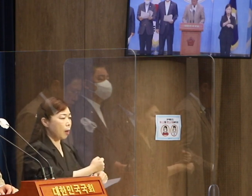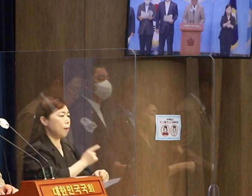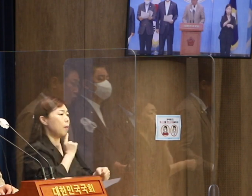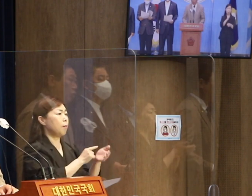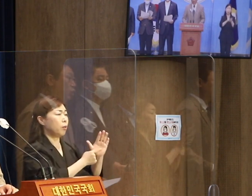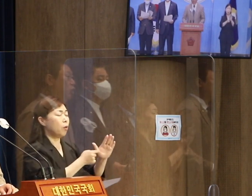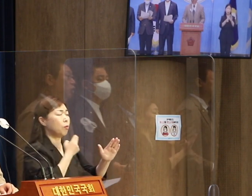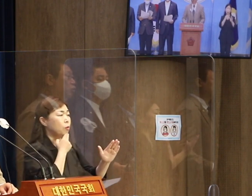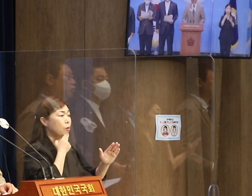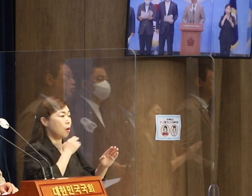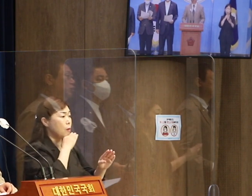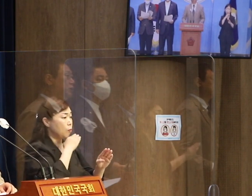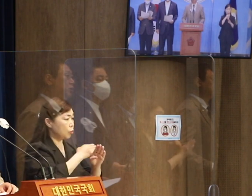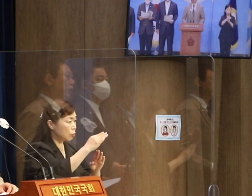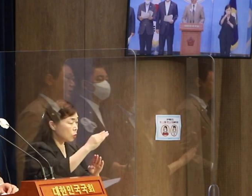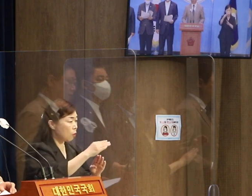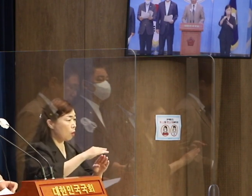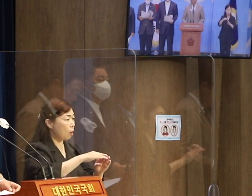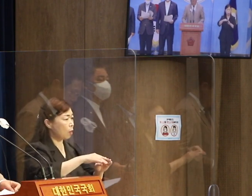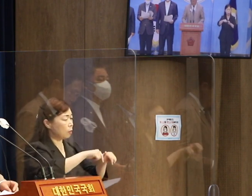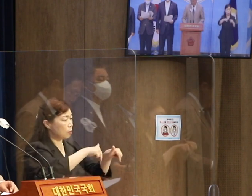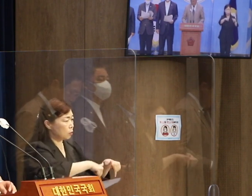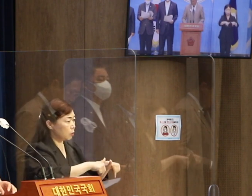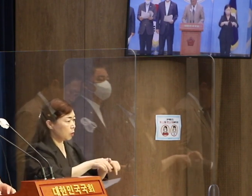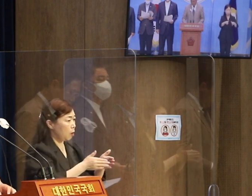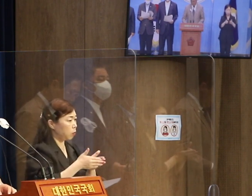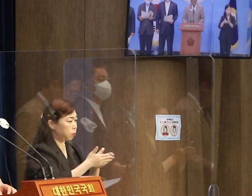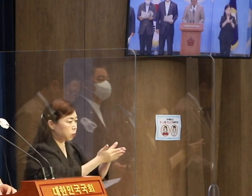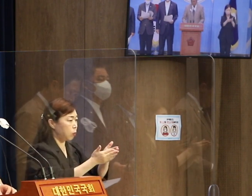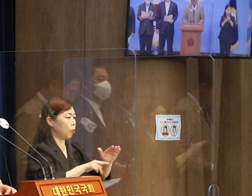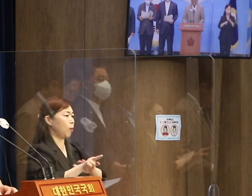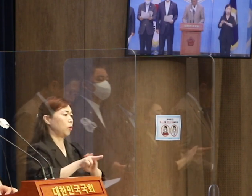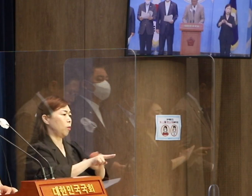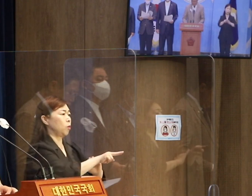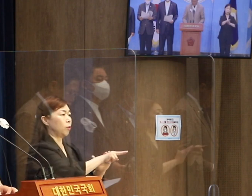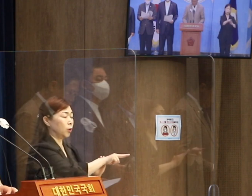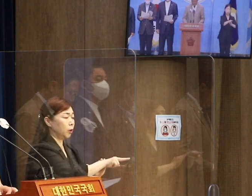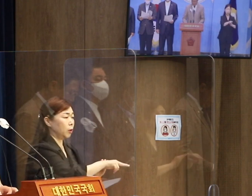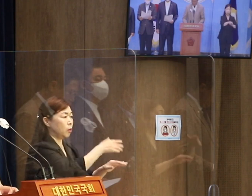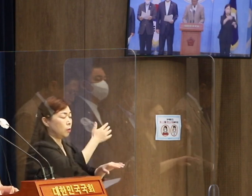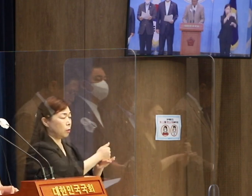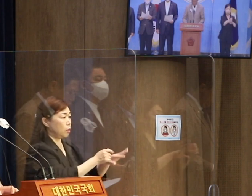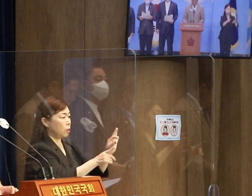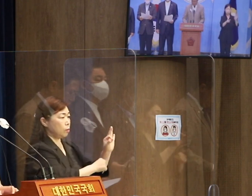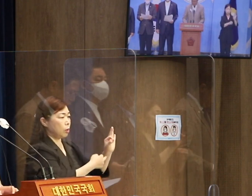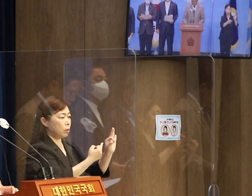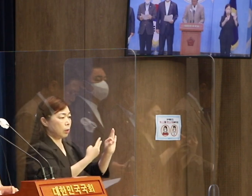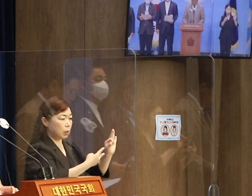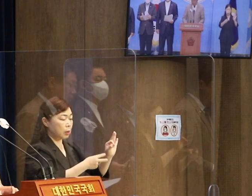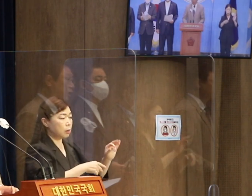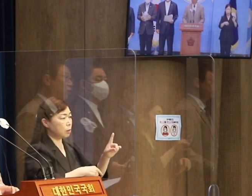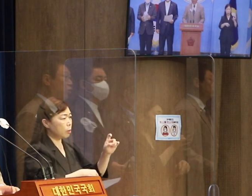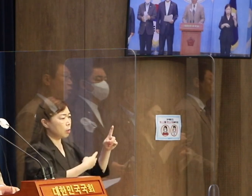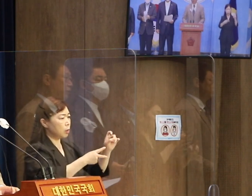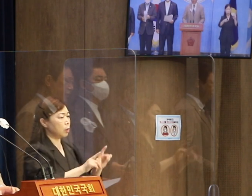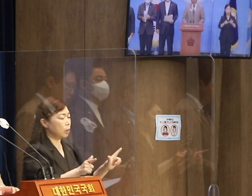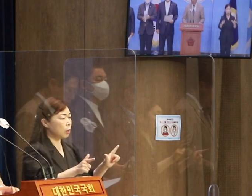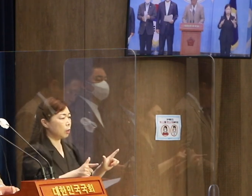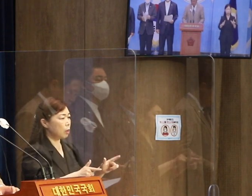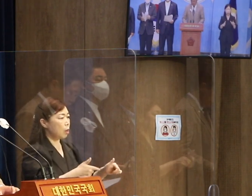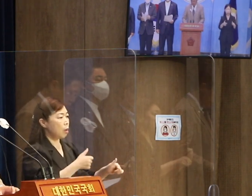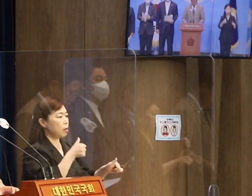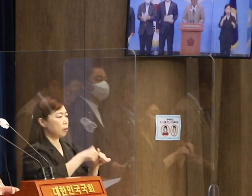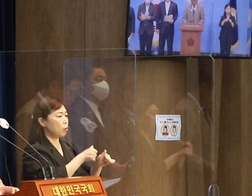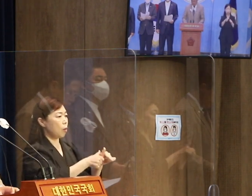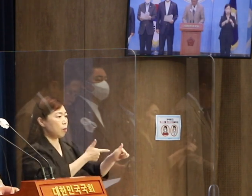방향으로 지속적으로 도주를 시도했습니다. 결국 11월 2일 우리 해군은 도주하는 어선에